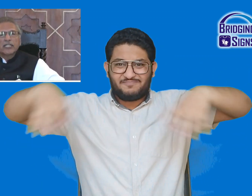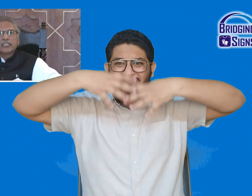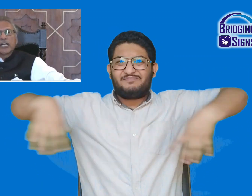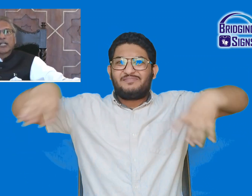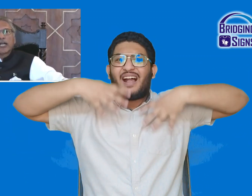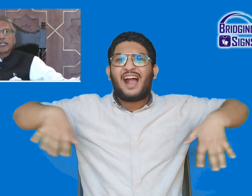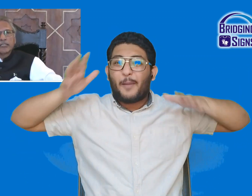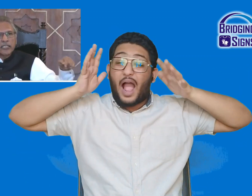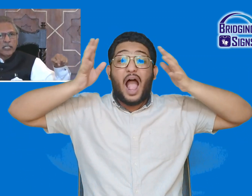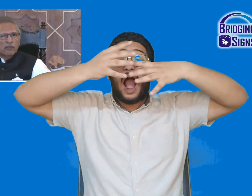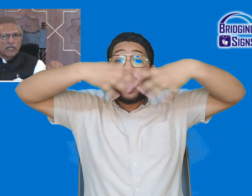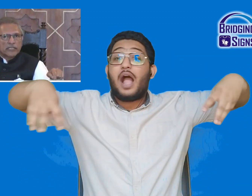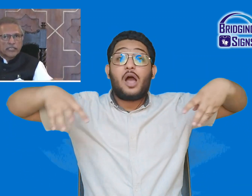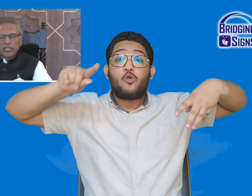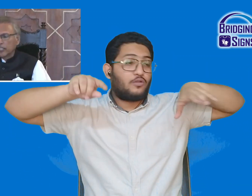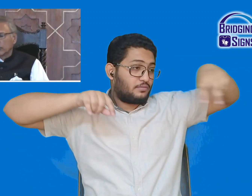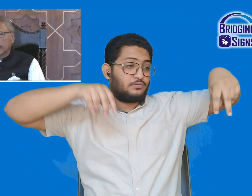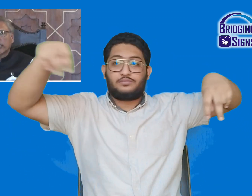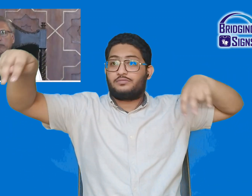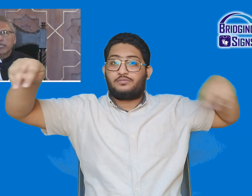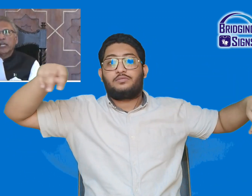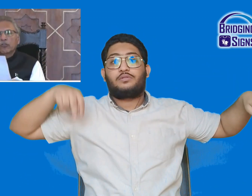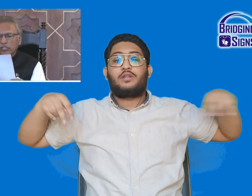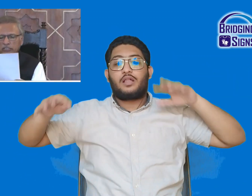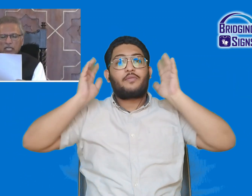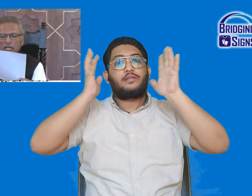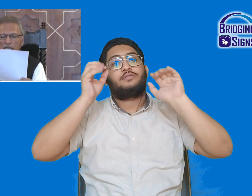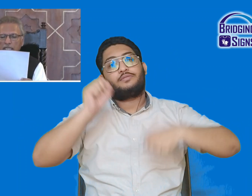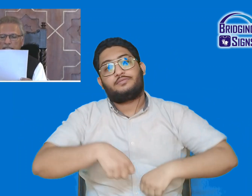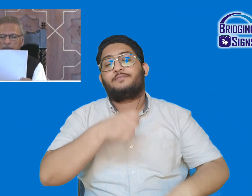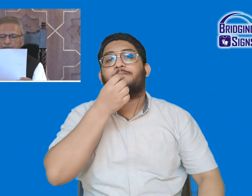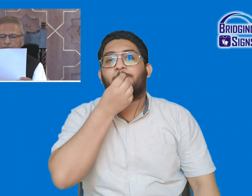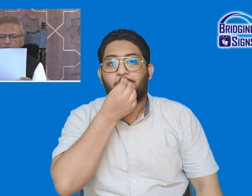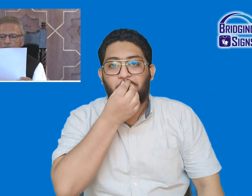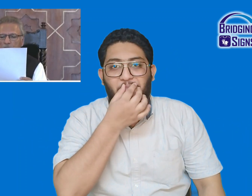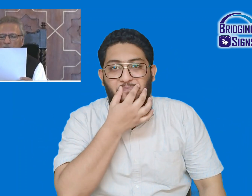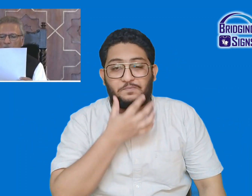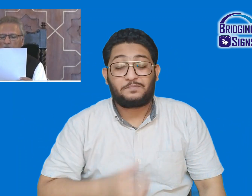بندی کے لیے نشان لگائے جاتے ہیں ویسے ہی کھڑے ہونے کے لیے بھی کوئی نشان لگا لیا جائے۔